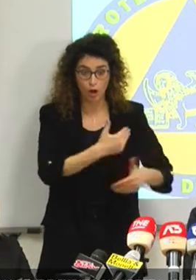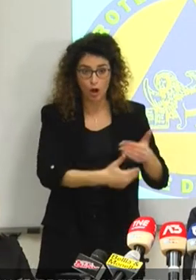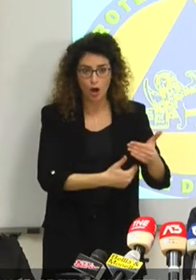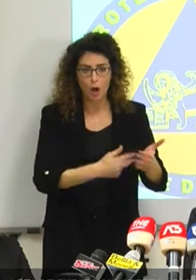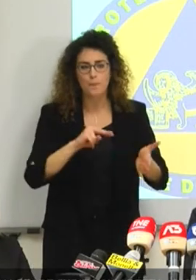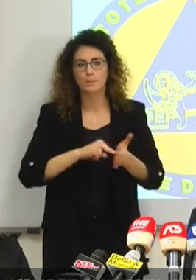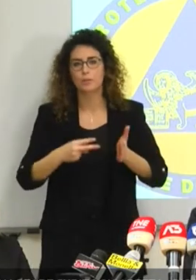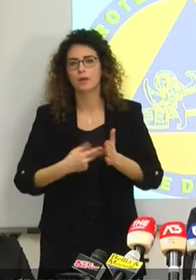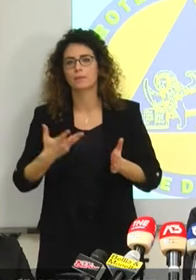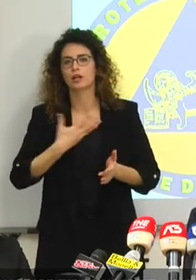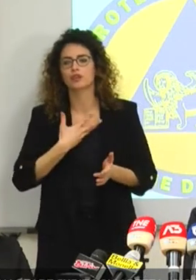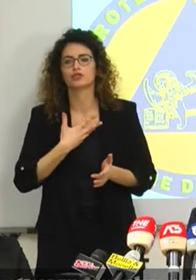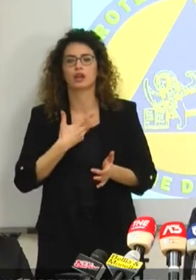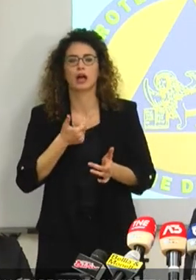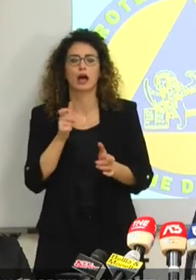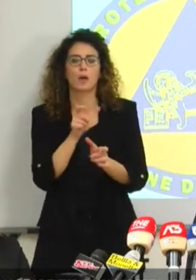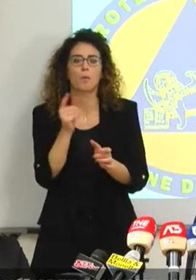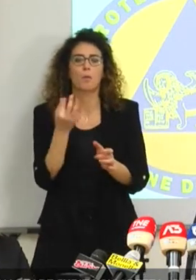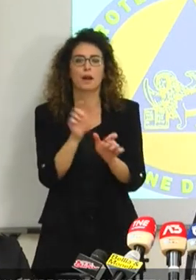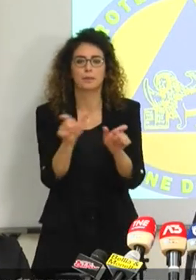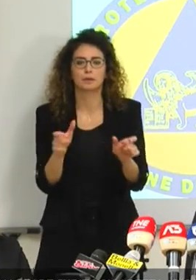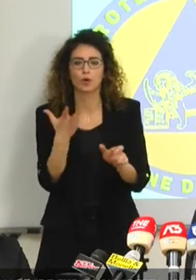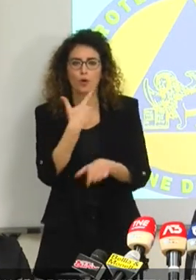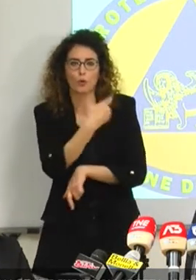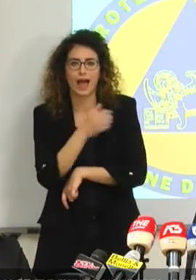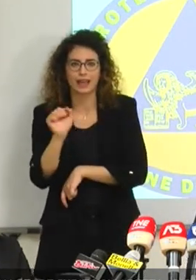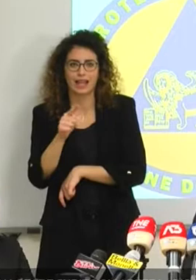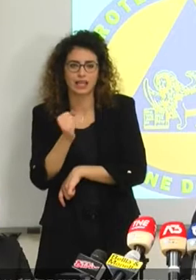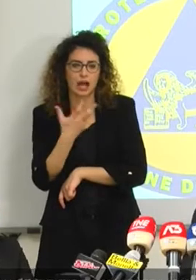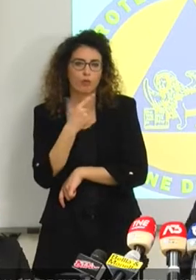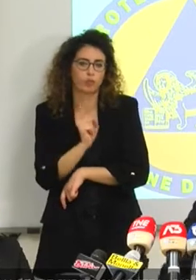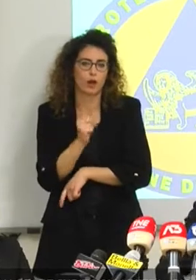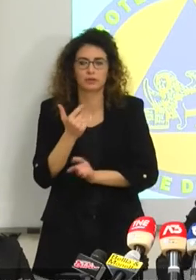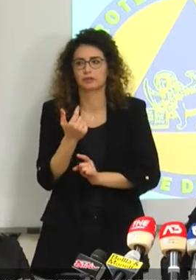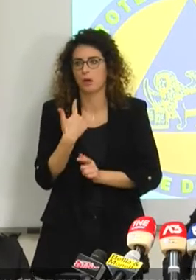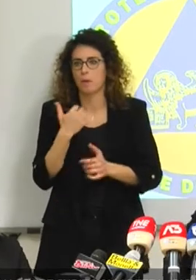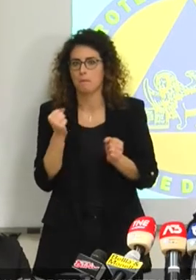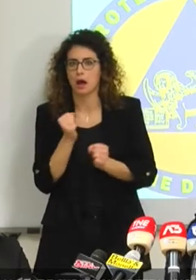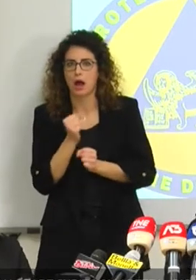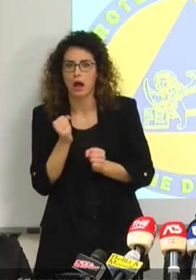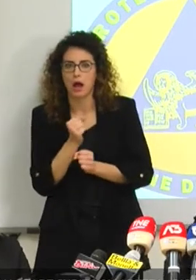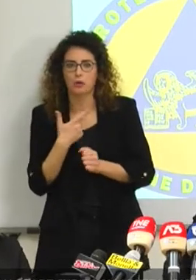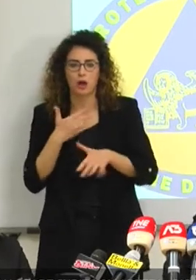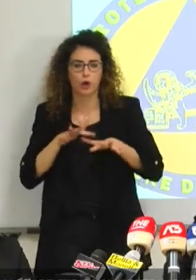di qualche cittadino che magari non vorrà essere vaccinato per un aspetto psicologico, perché gli